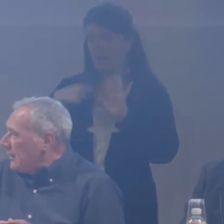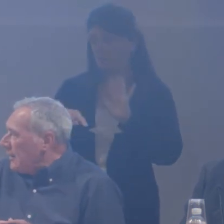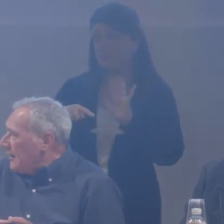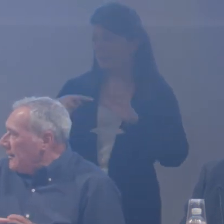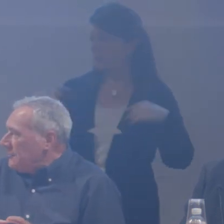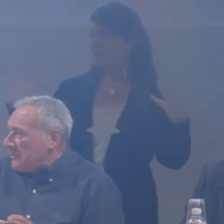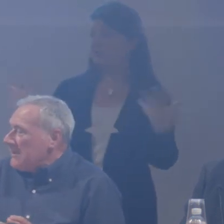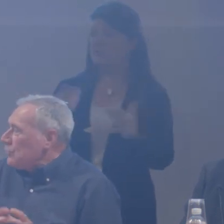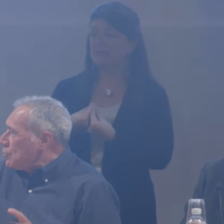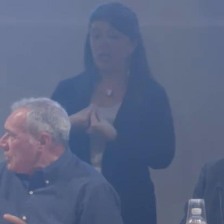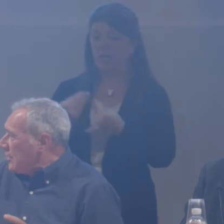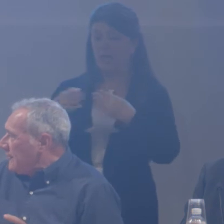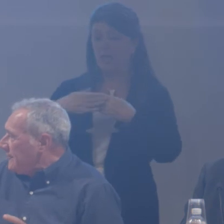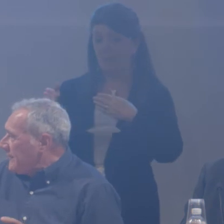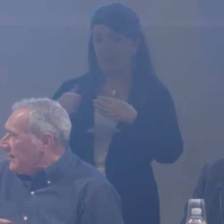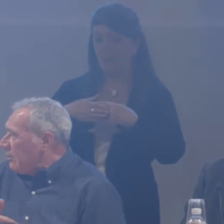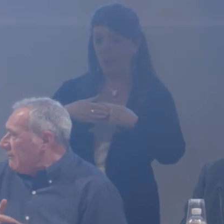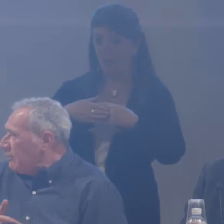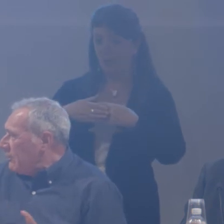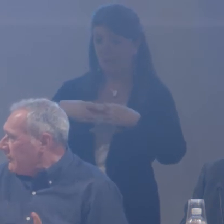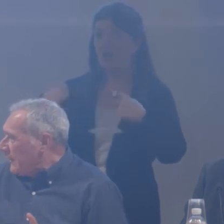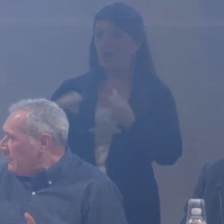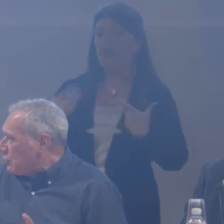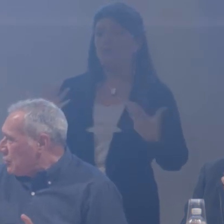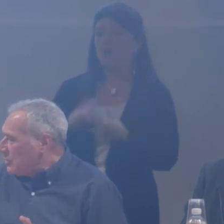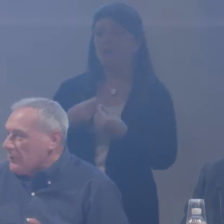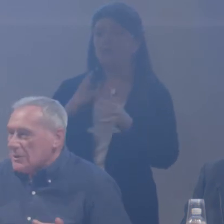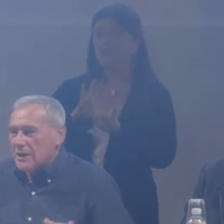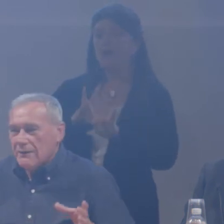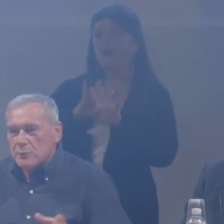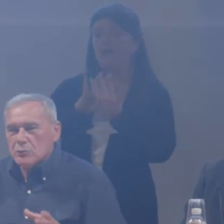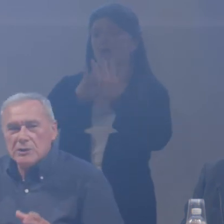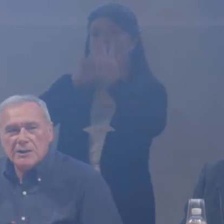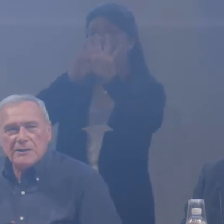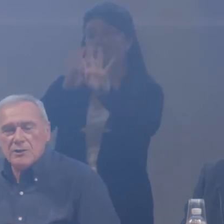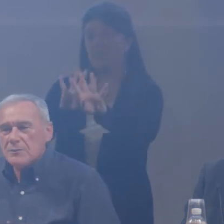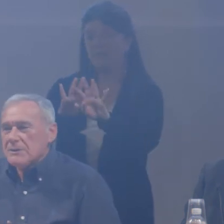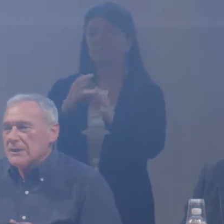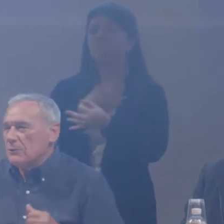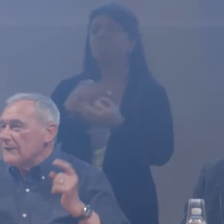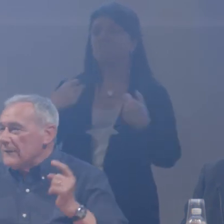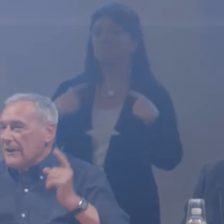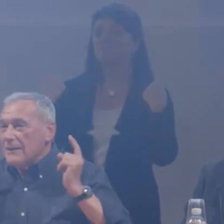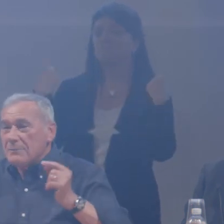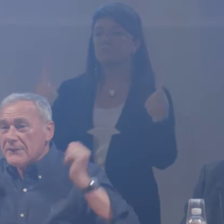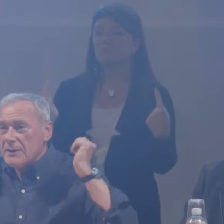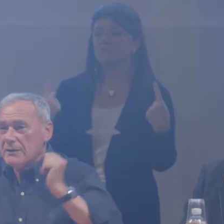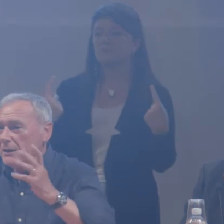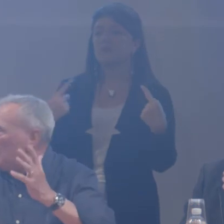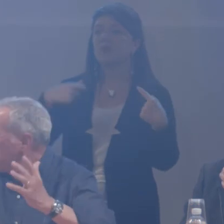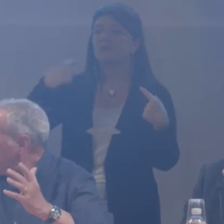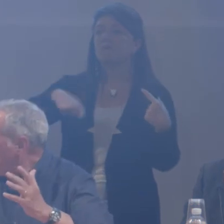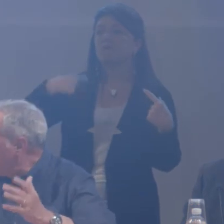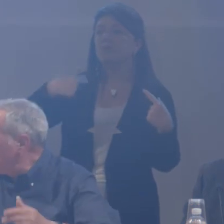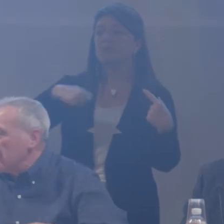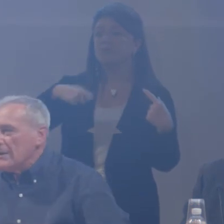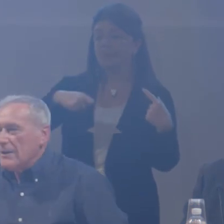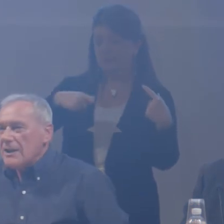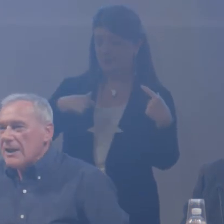porta prima di uscire, se no lui non sarebbe uscito, e quindi eravamo tutti là dietro aspettando il segnale del presidente: